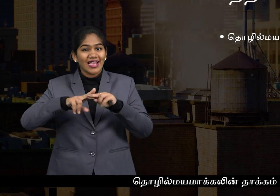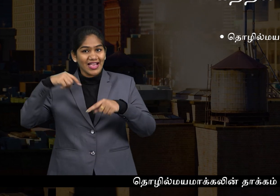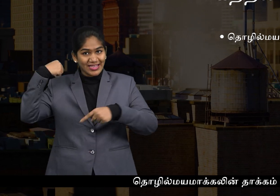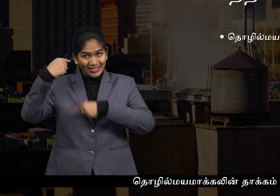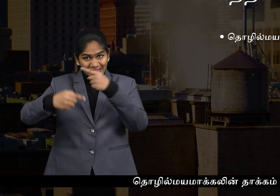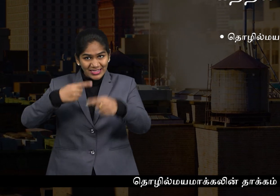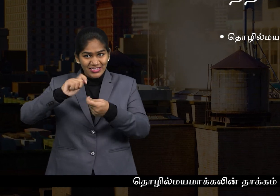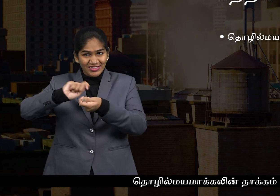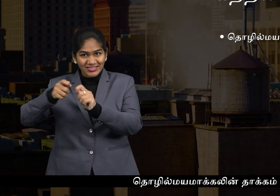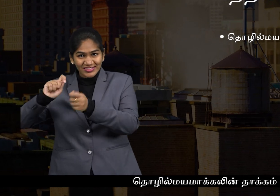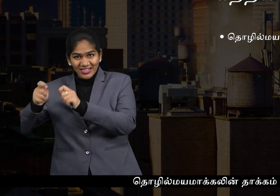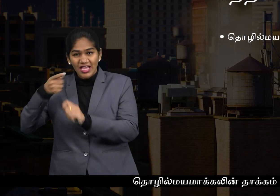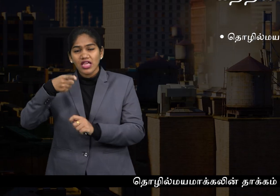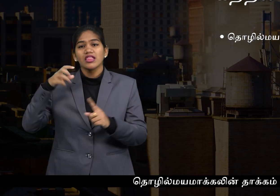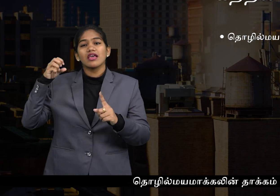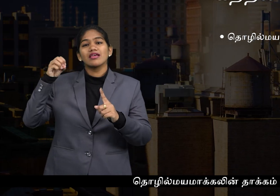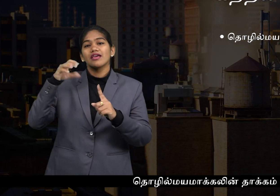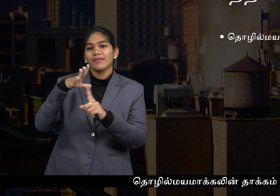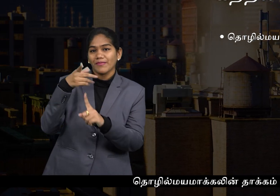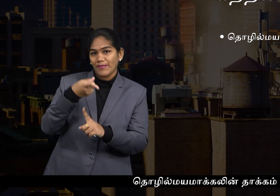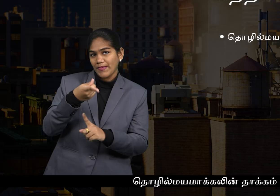தொழில்மயமாக்கலின் தாக்கம்,